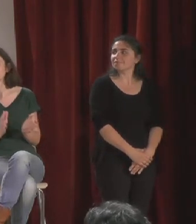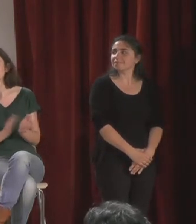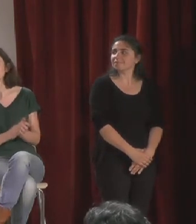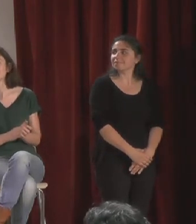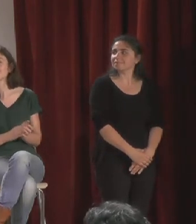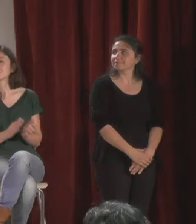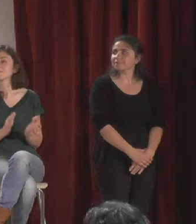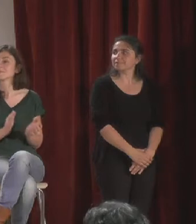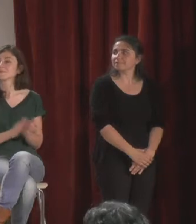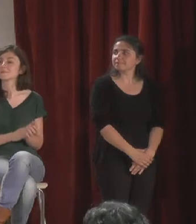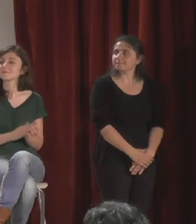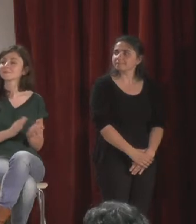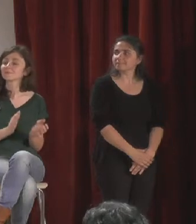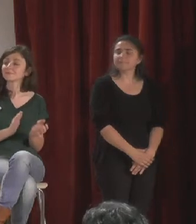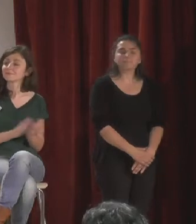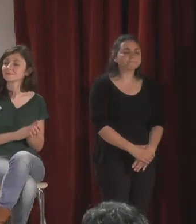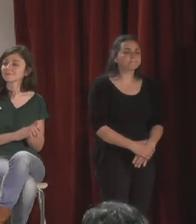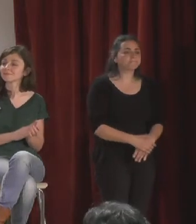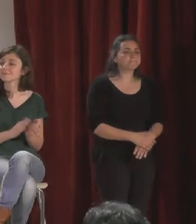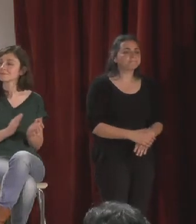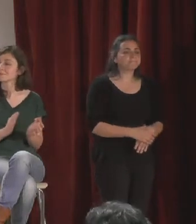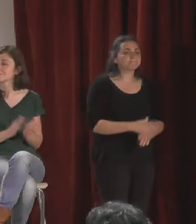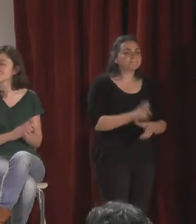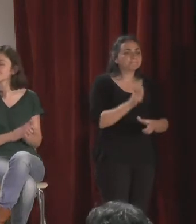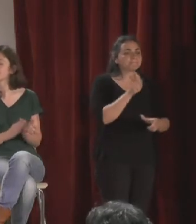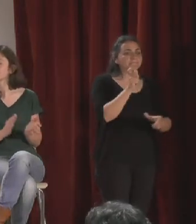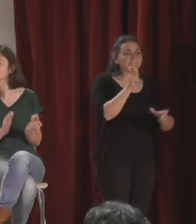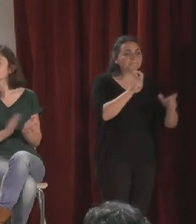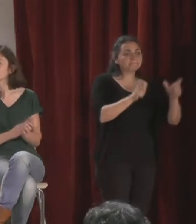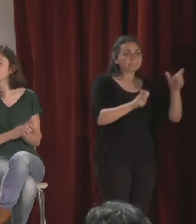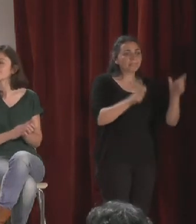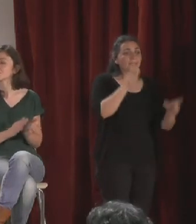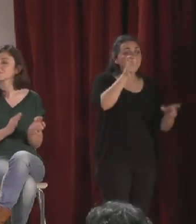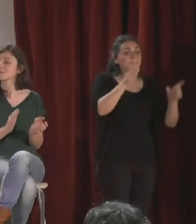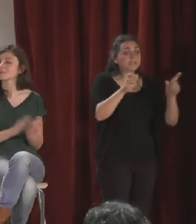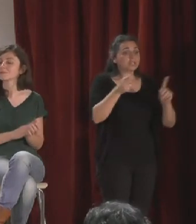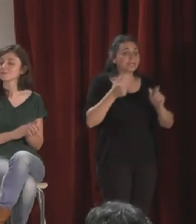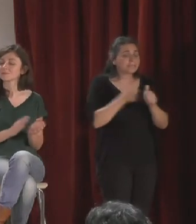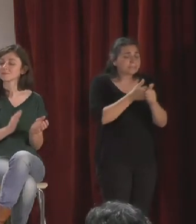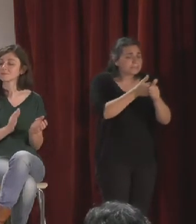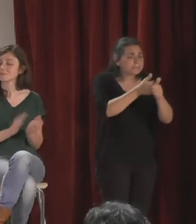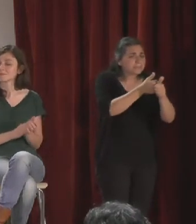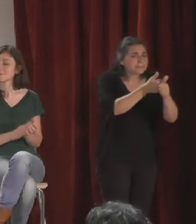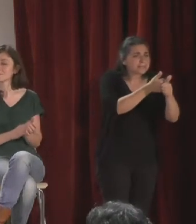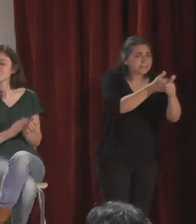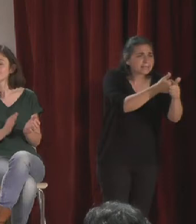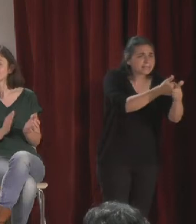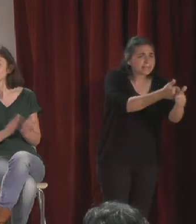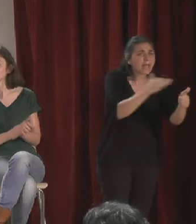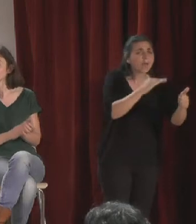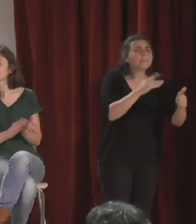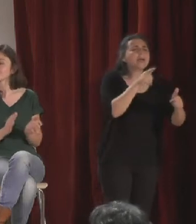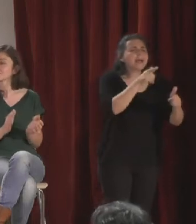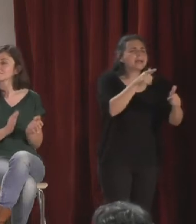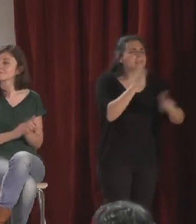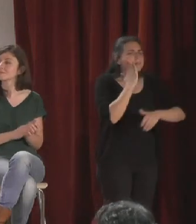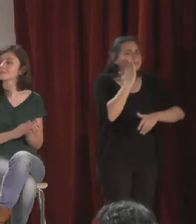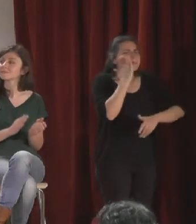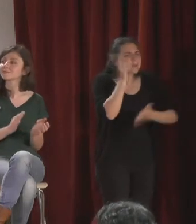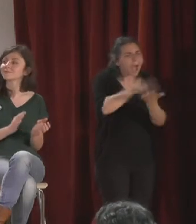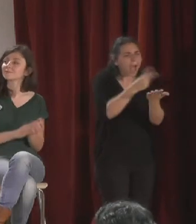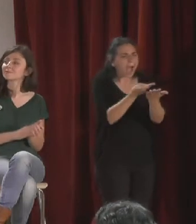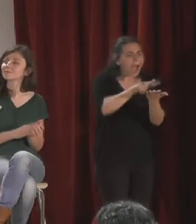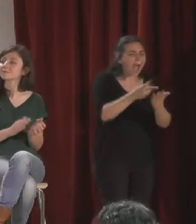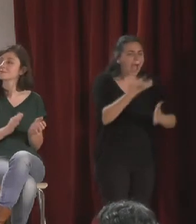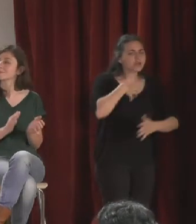Y asediar al usurero y que así no duerma en paz, y